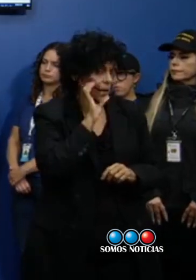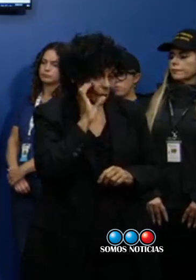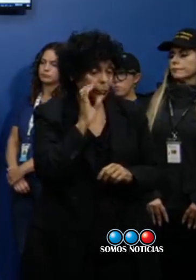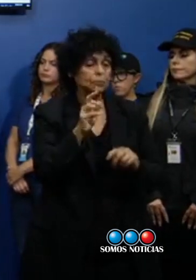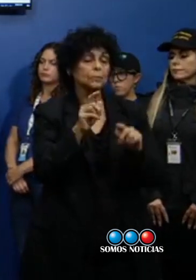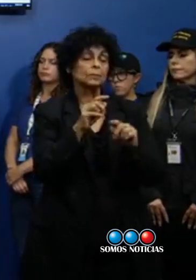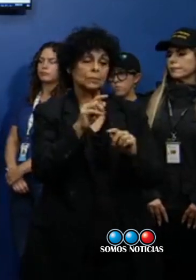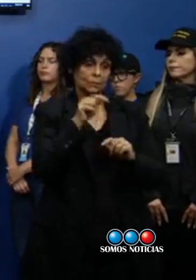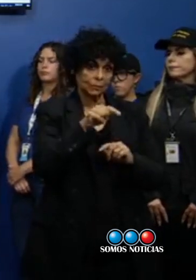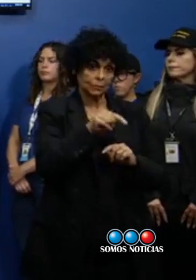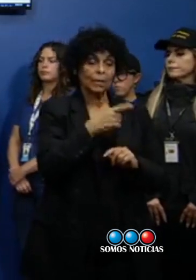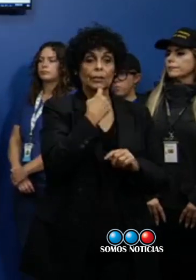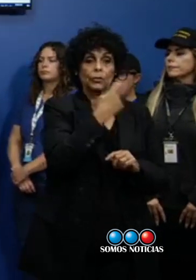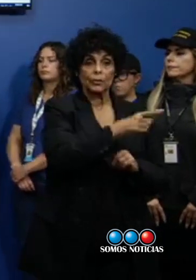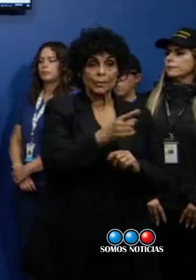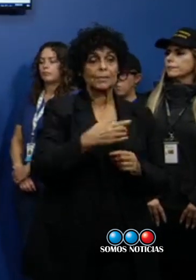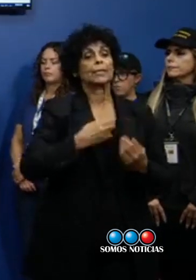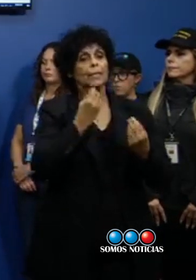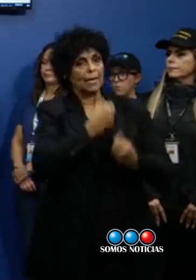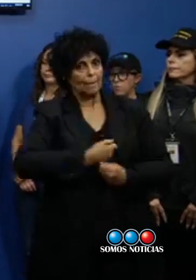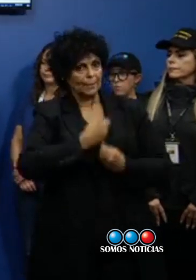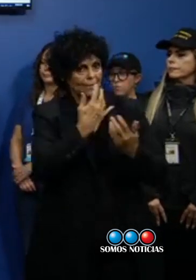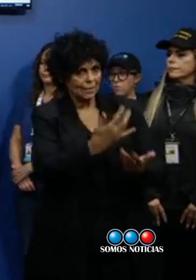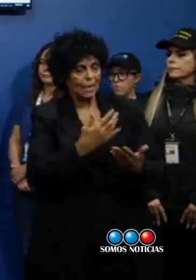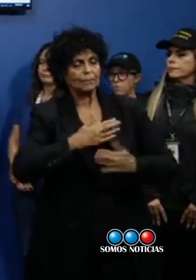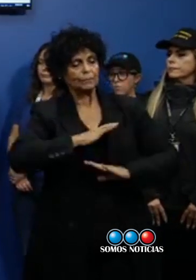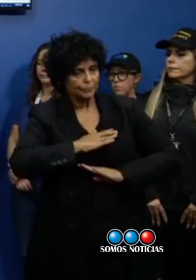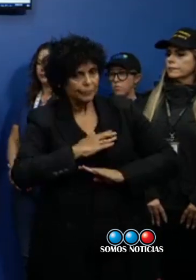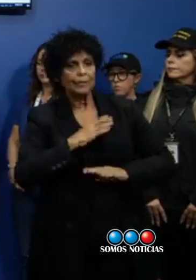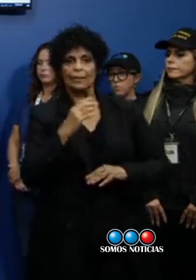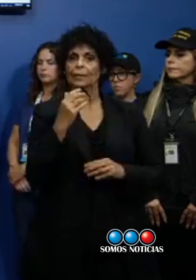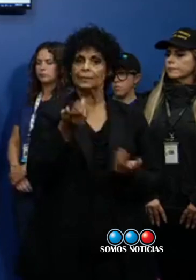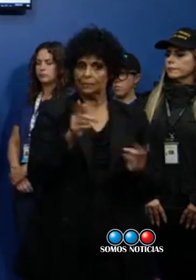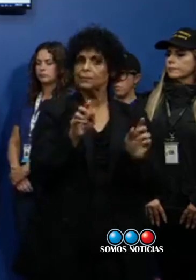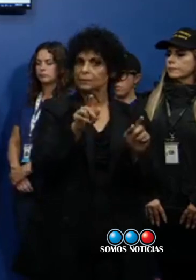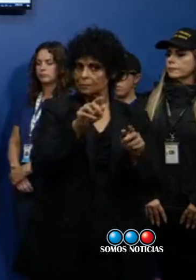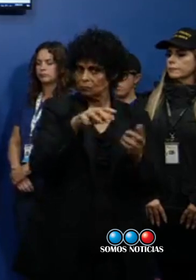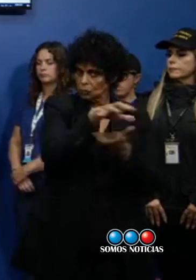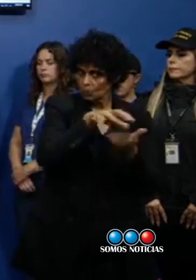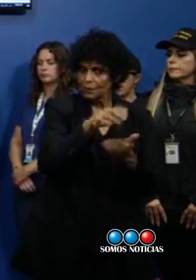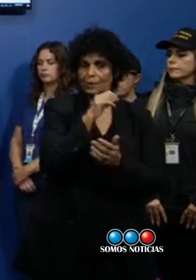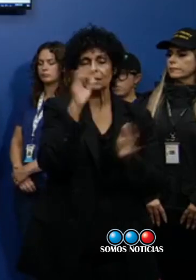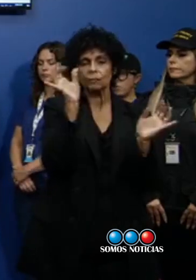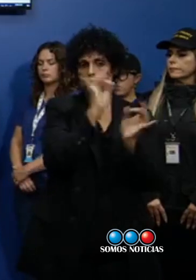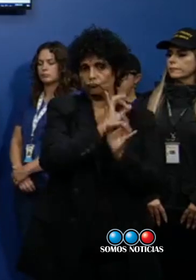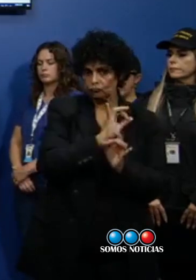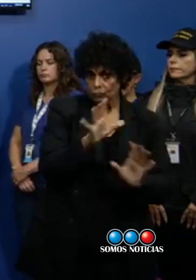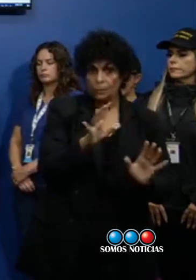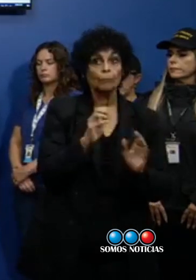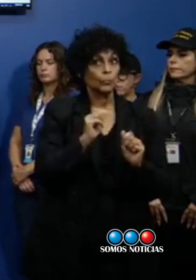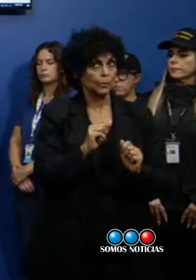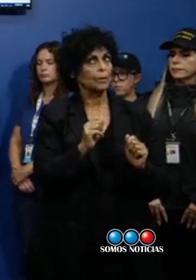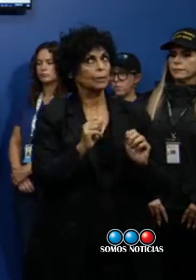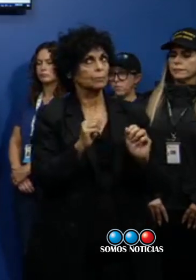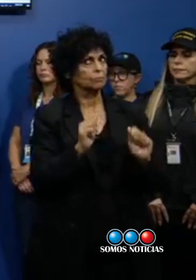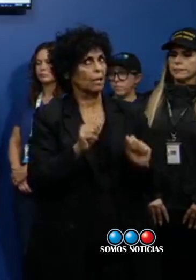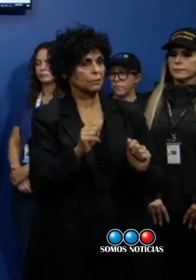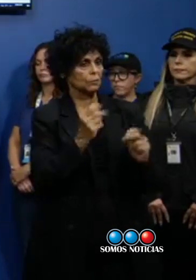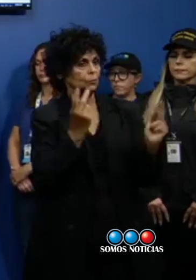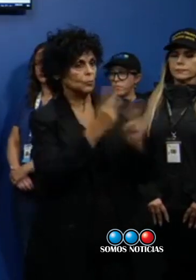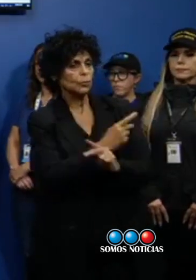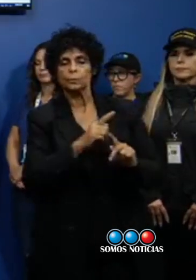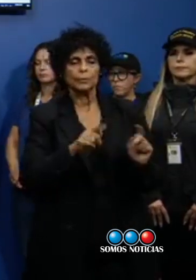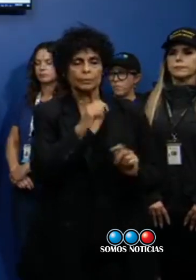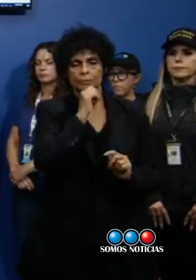del personal municipal quieren expresar su alivio por el hecho de que la tormenta no haya sido tan grave En esa zona como podría haber sido la ciudad de